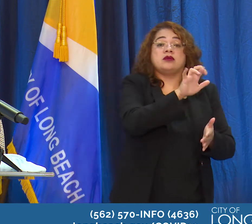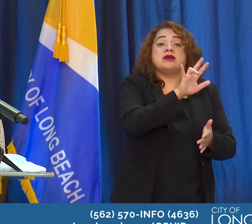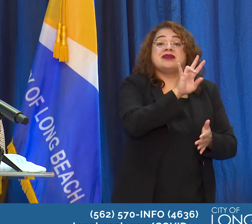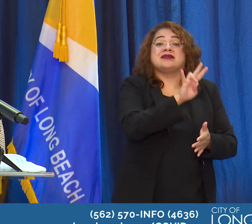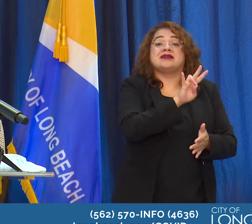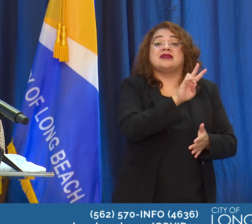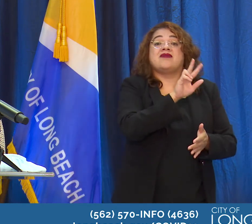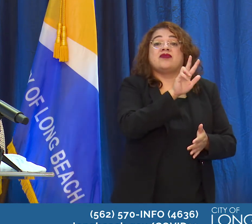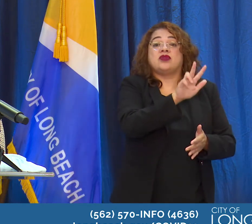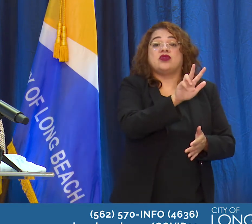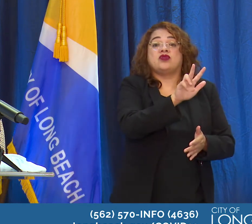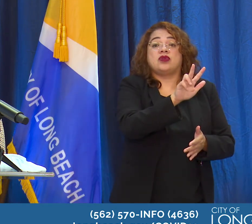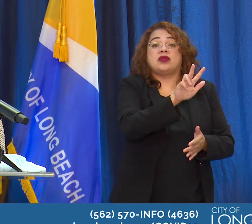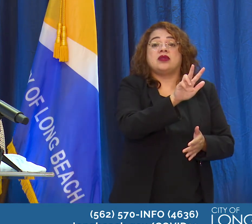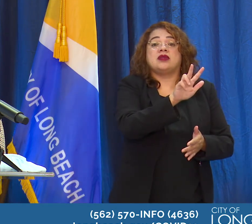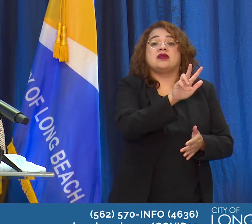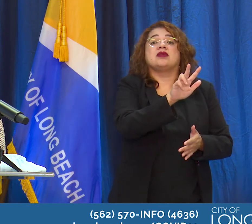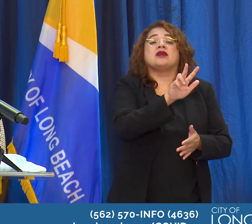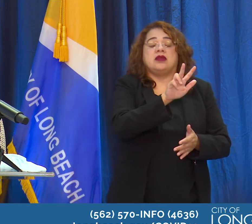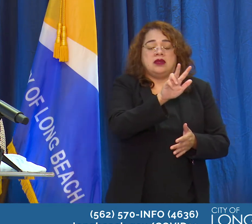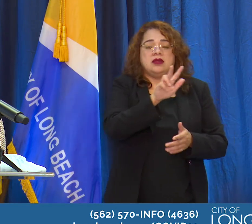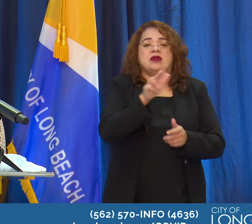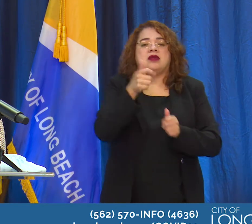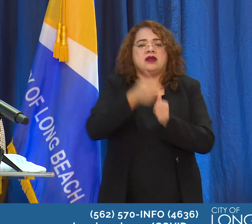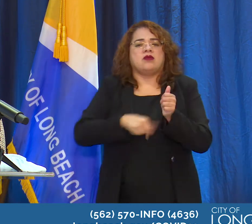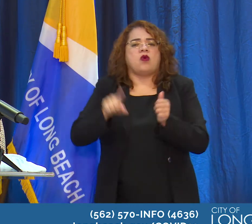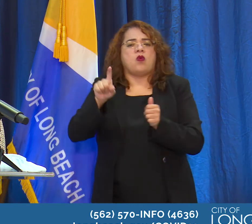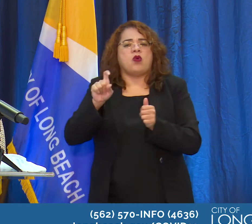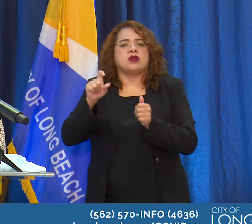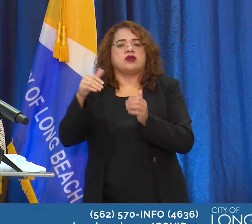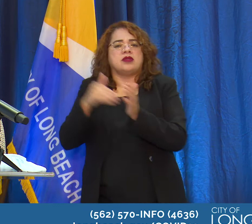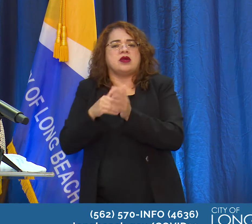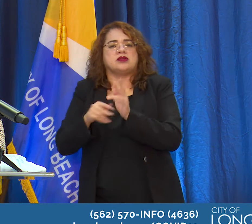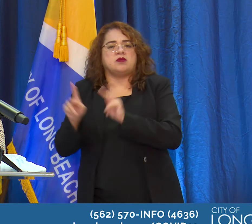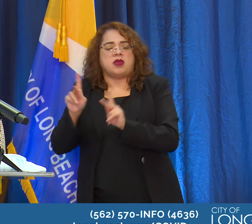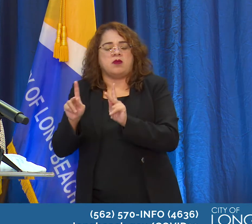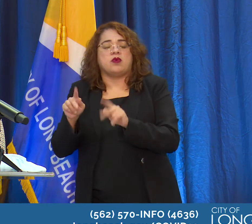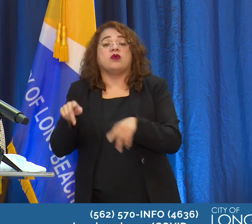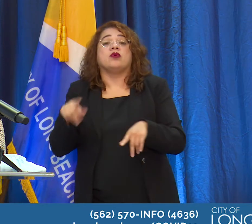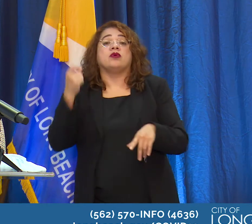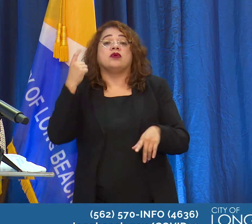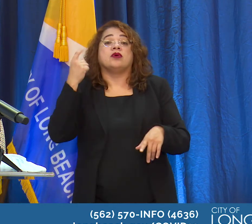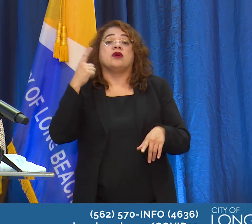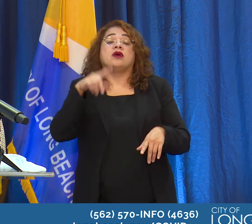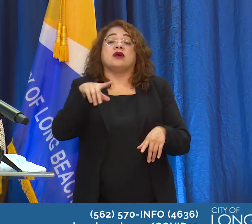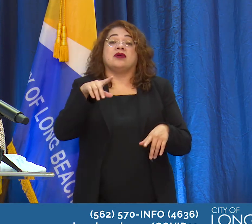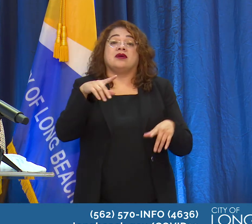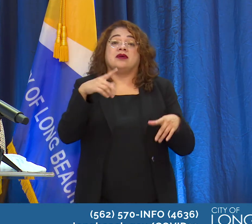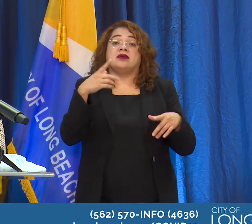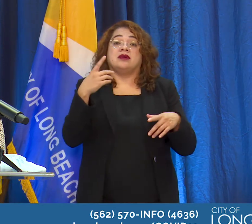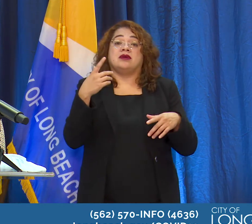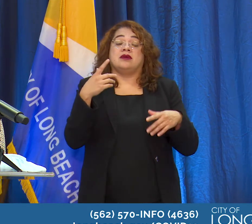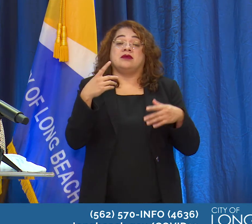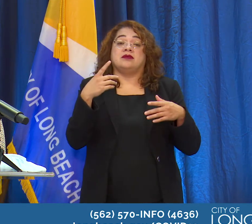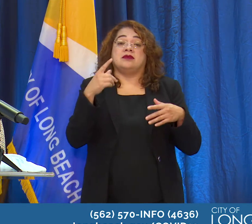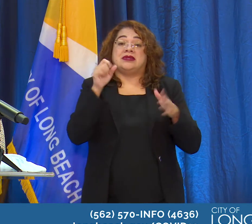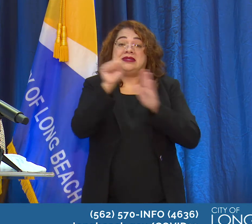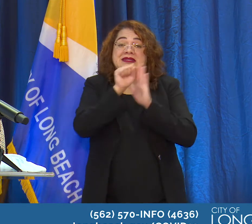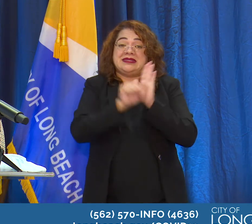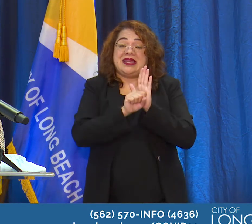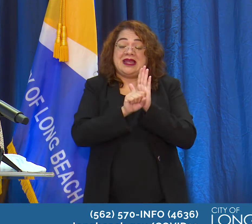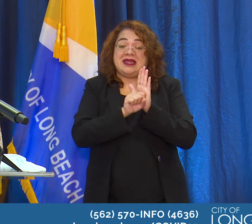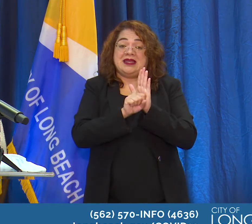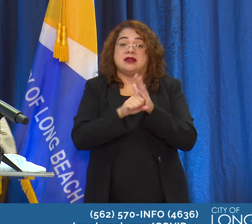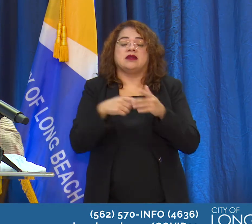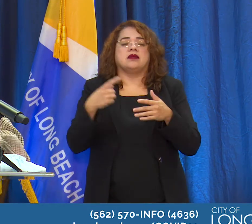1,573 por 100,000. La línea amarilla que se mostró es el condado de Los Ángeles y la línea gris